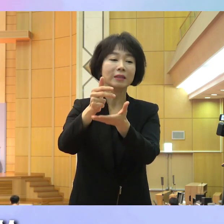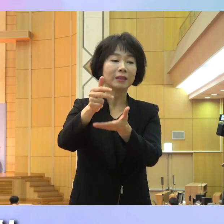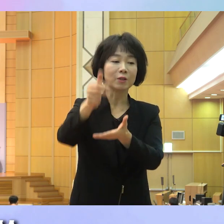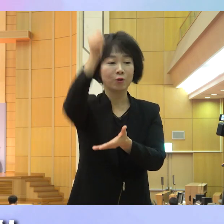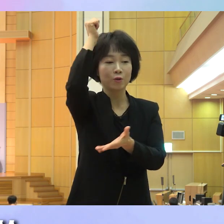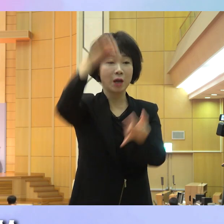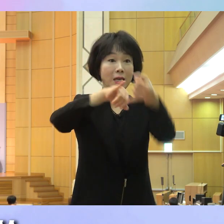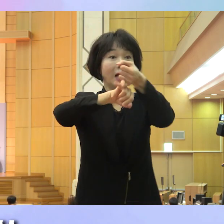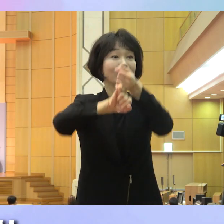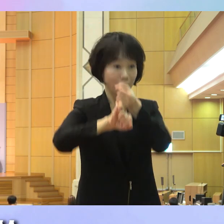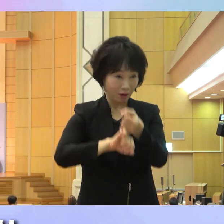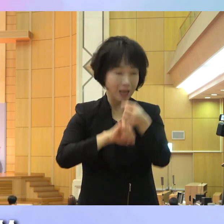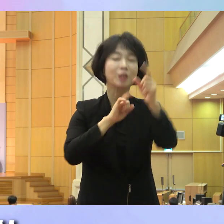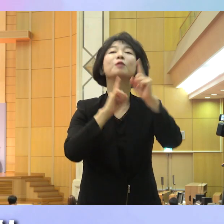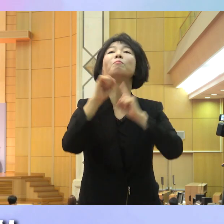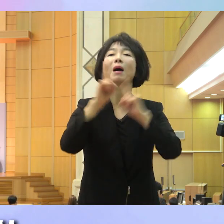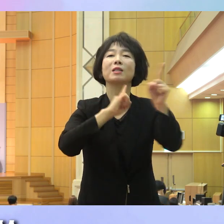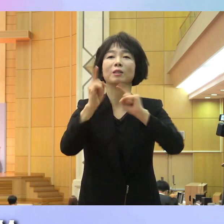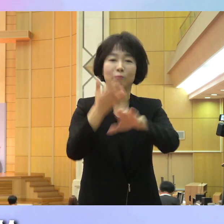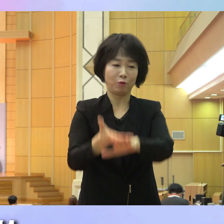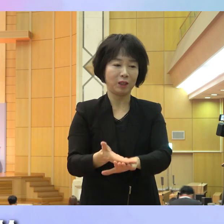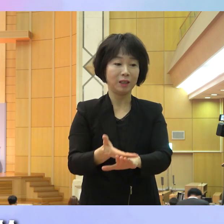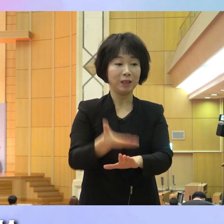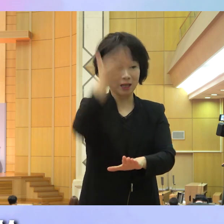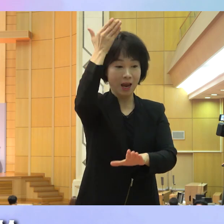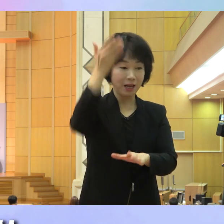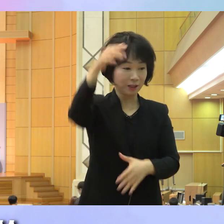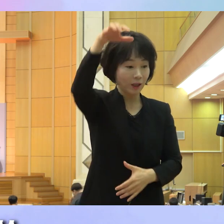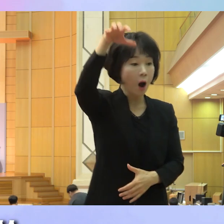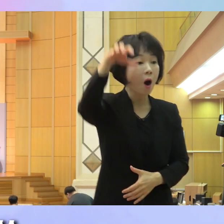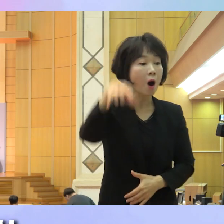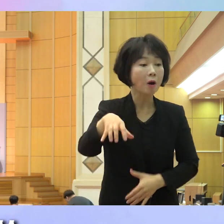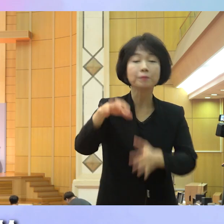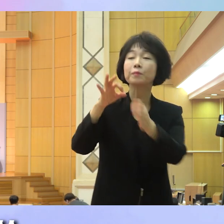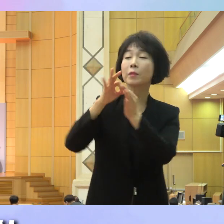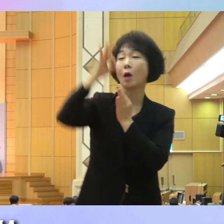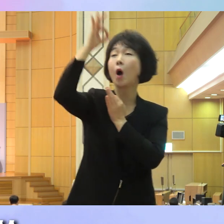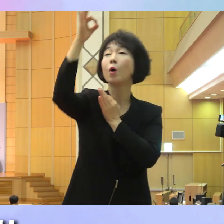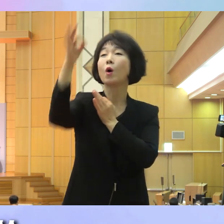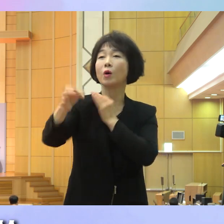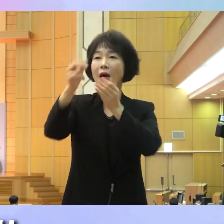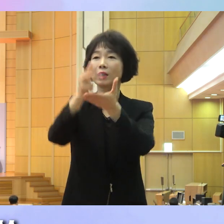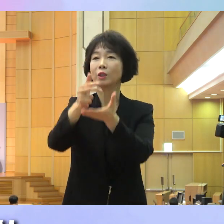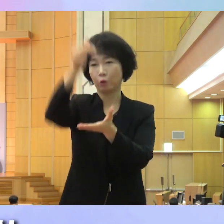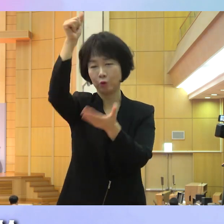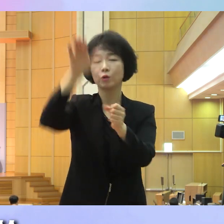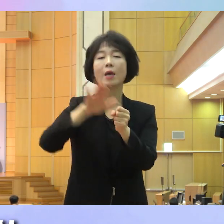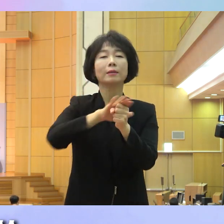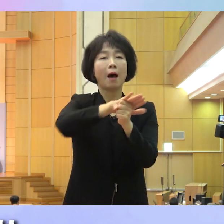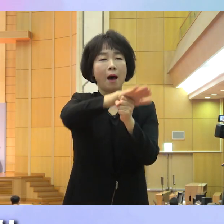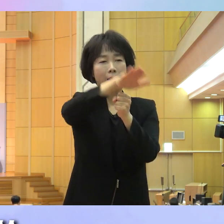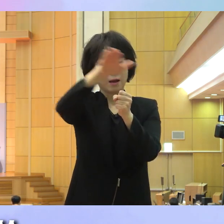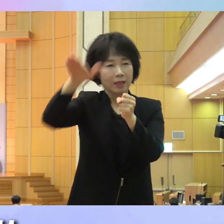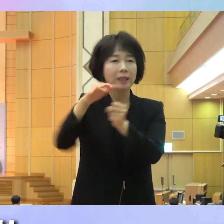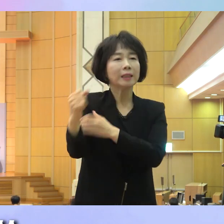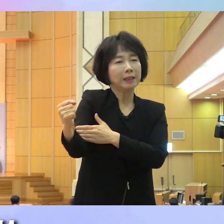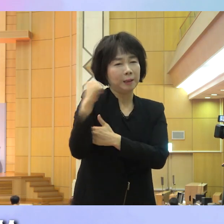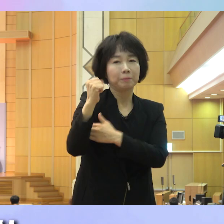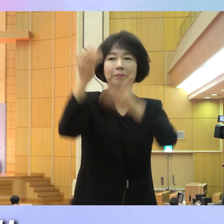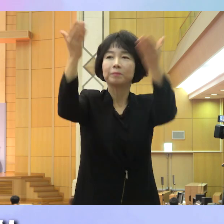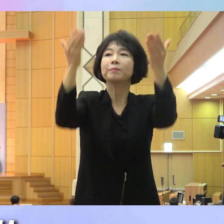서리라. 주의 약속하신 말씀 위에서 영원하신 주의